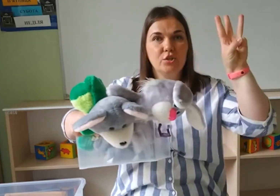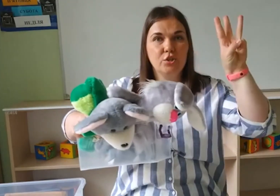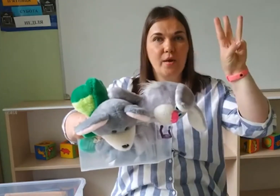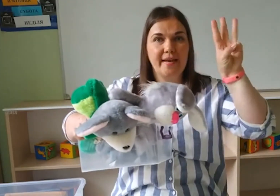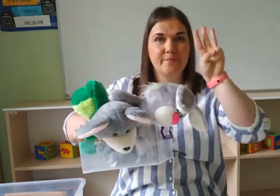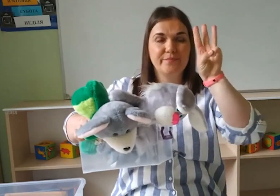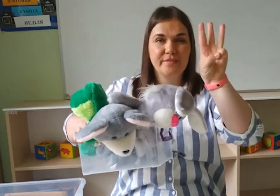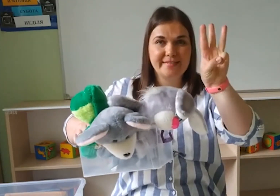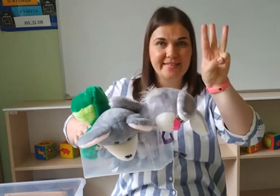троє.